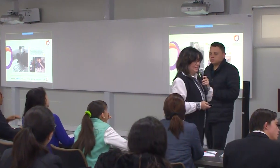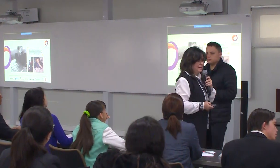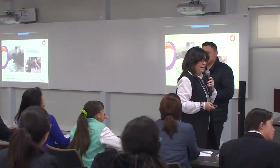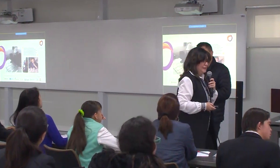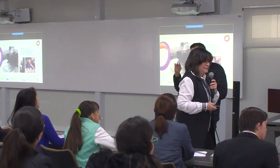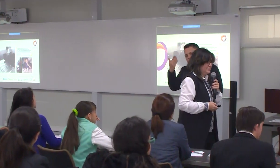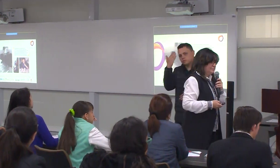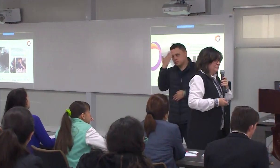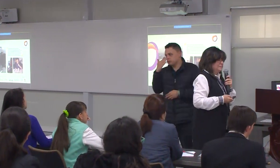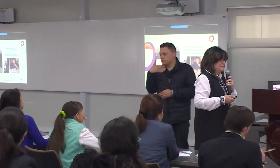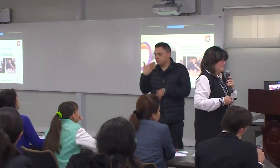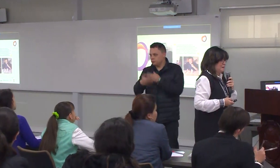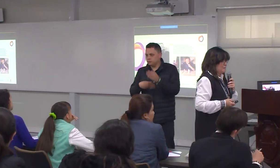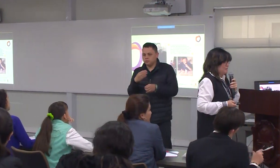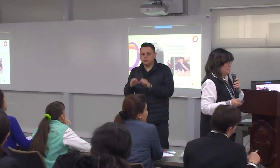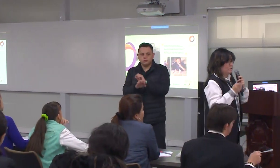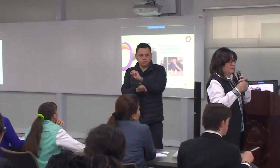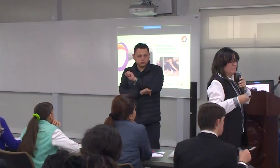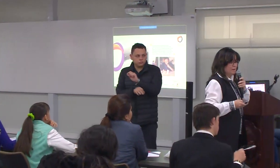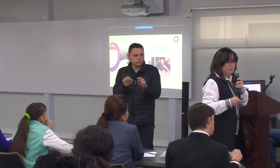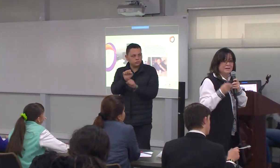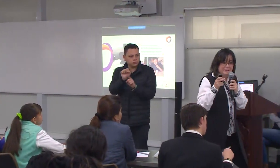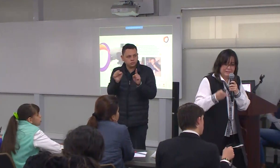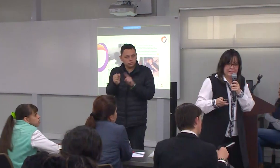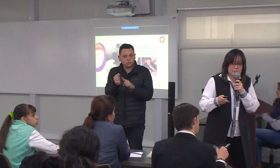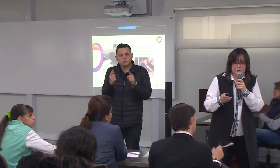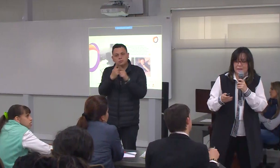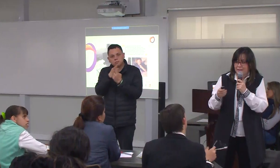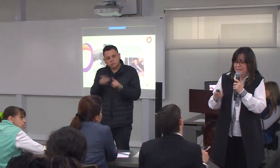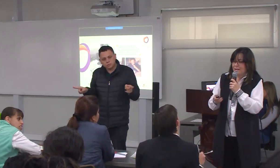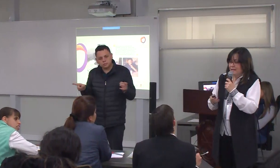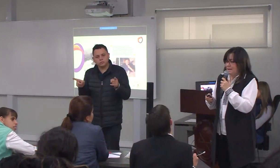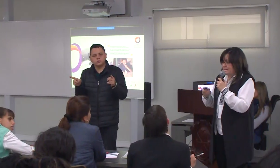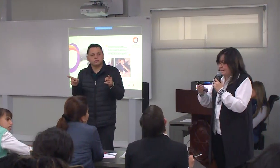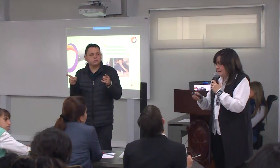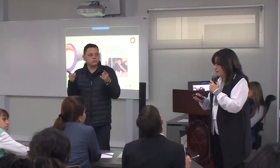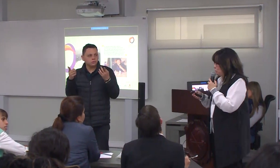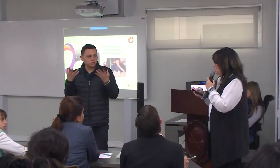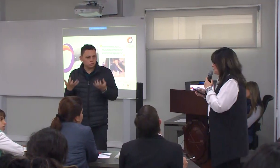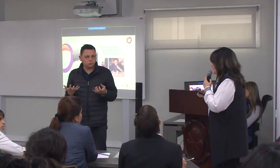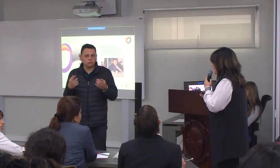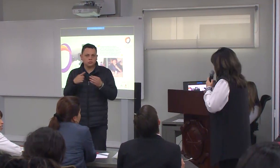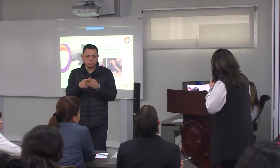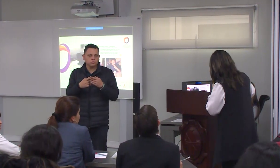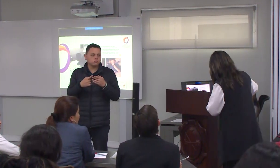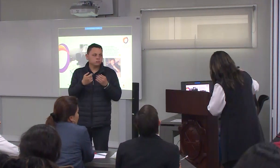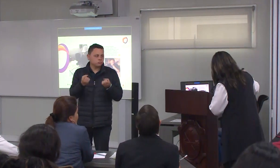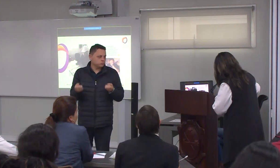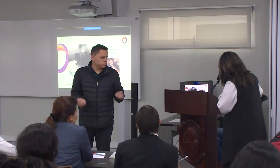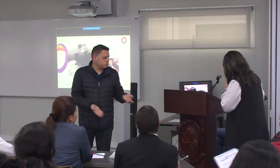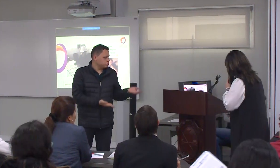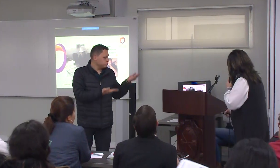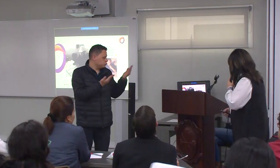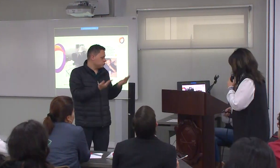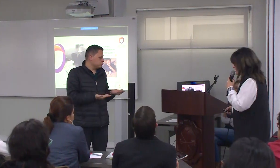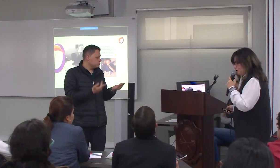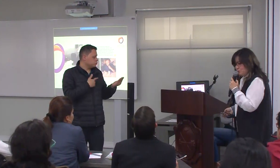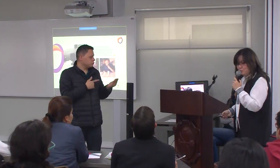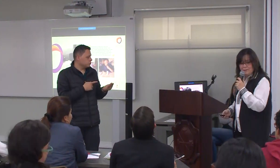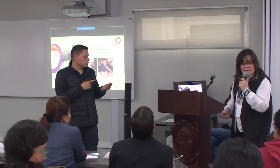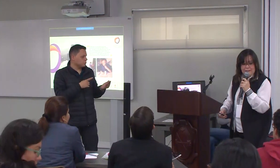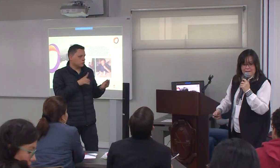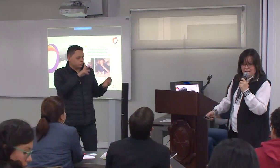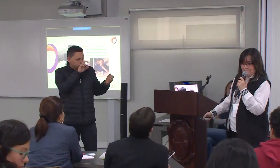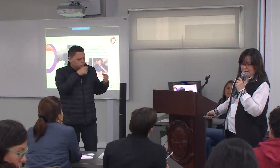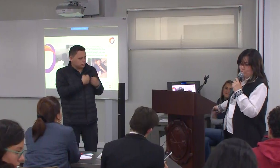psicosocial si pero sin embargo queremos dejar este granito que aquí están nuestras cómplices